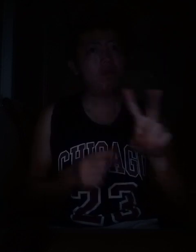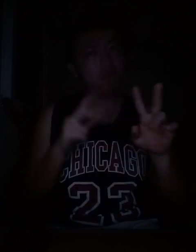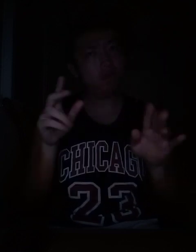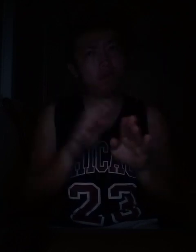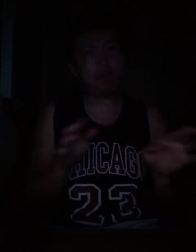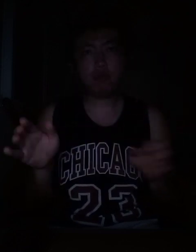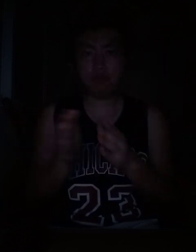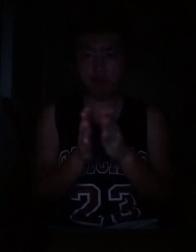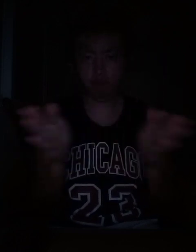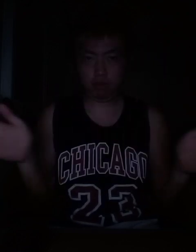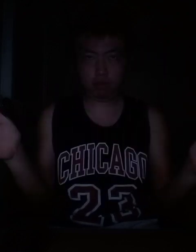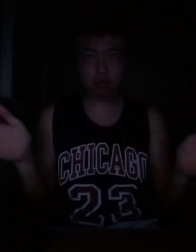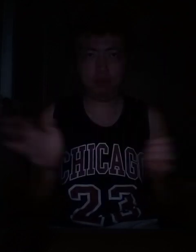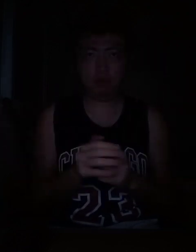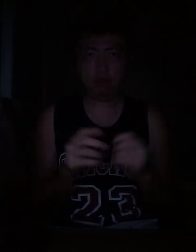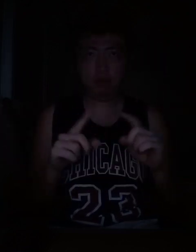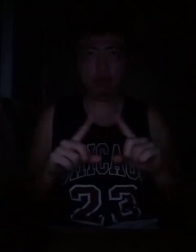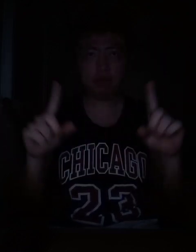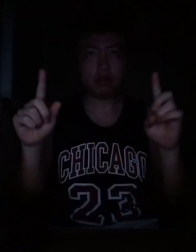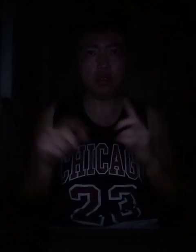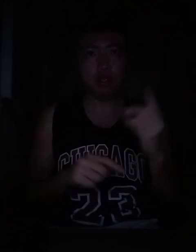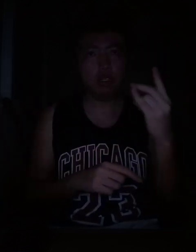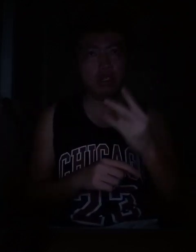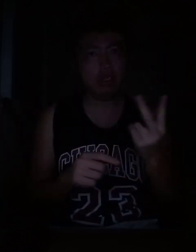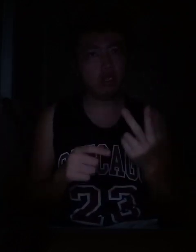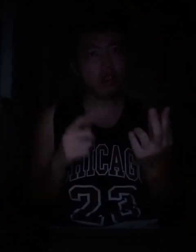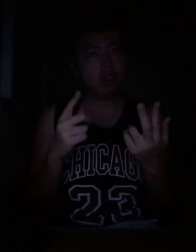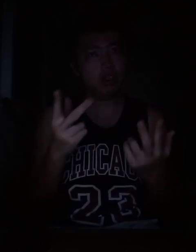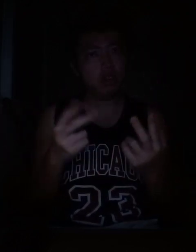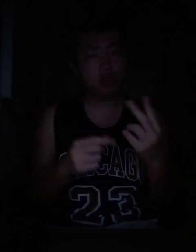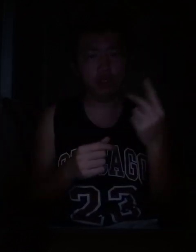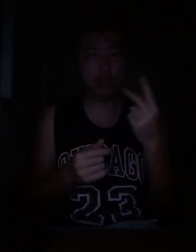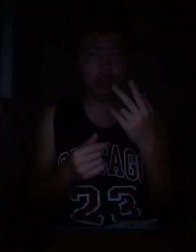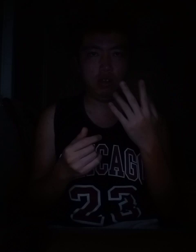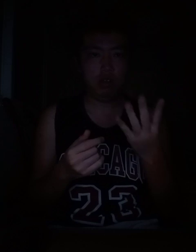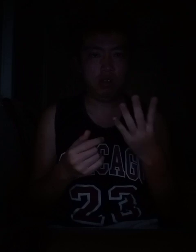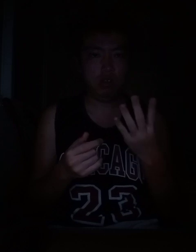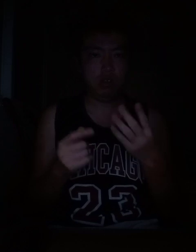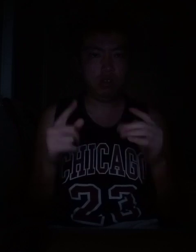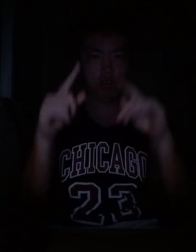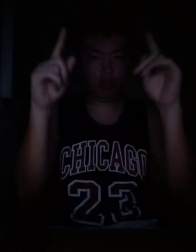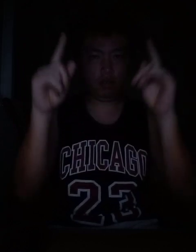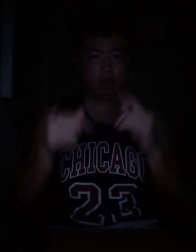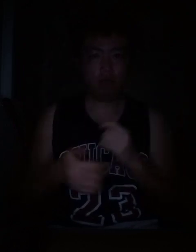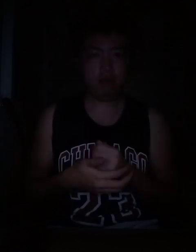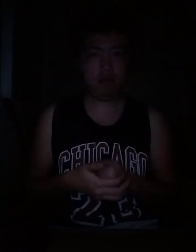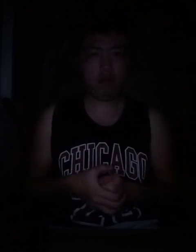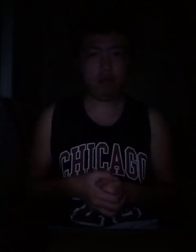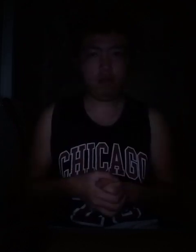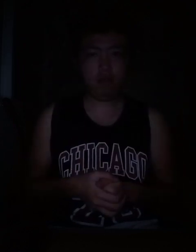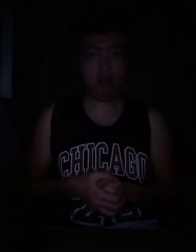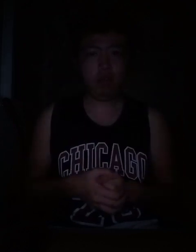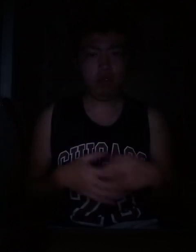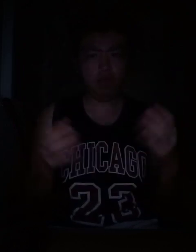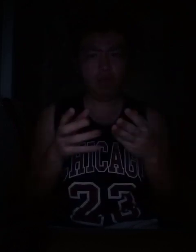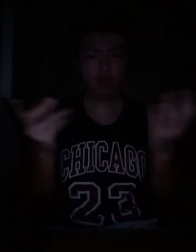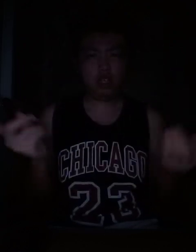안팎으로 시작하고 있습니다. 낮 최고 기온은 33도에서 34도까지 오르겠습니다. 오늘까지